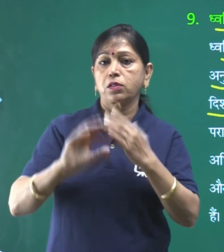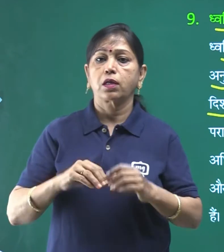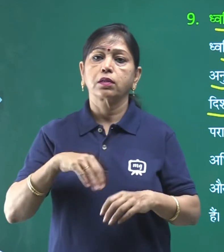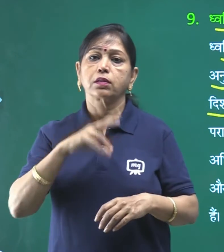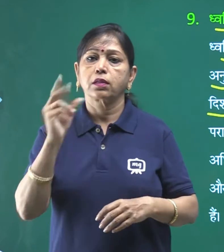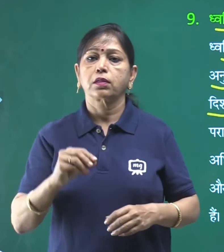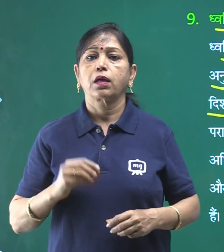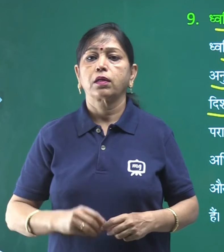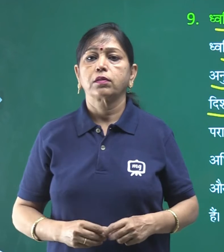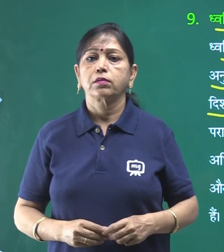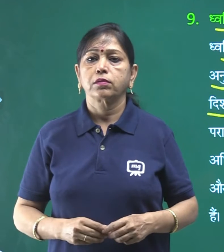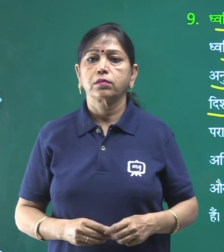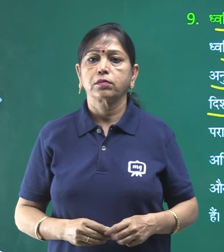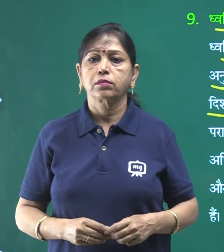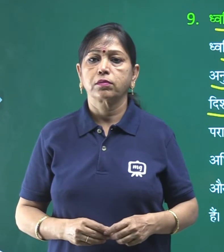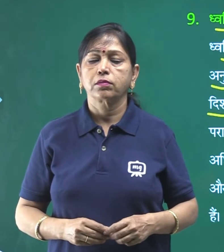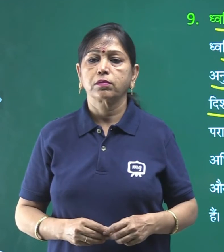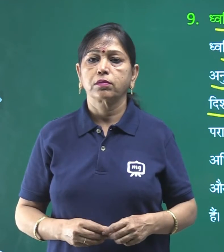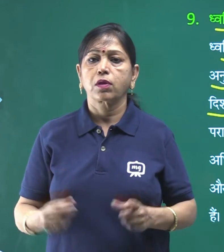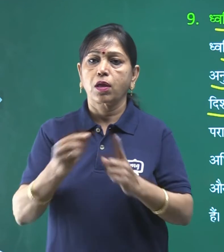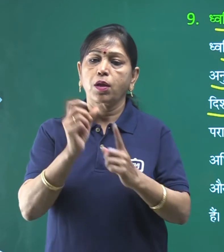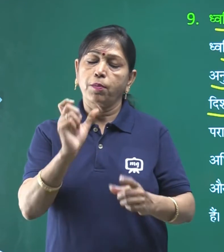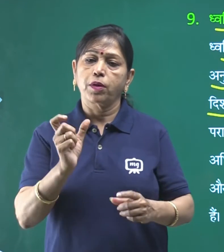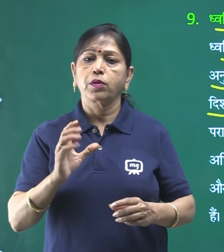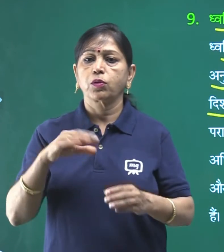तथा परिवर्तन होने की दिशा